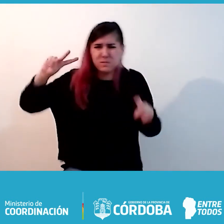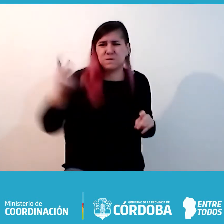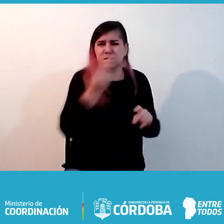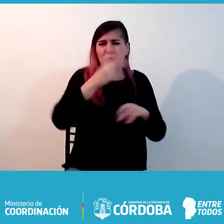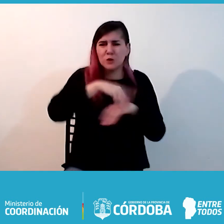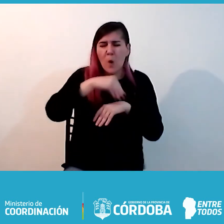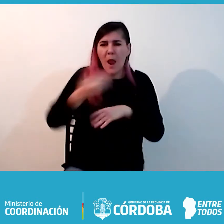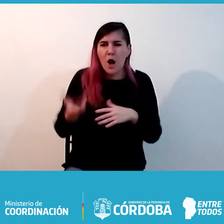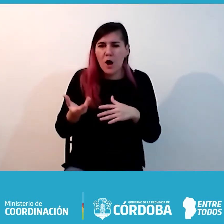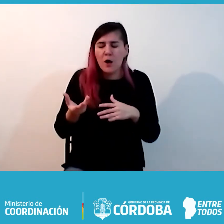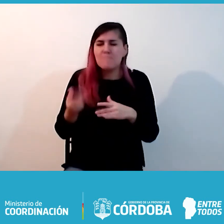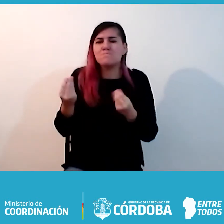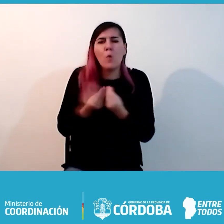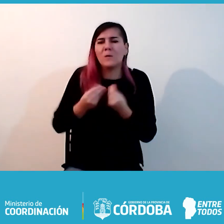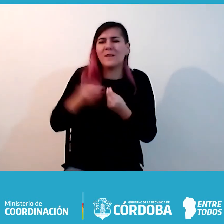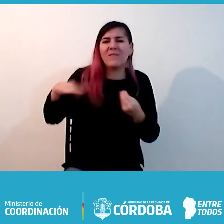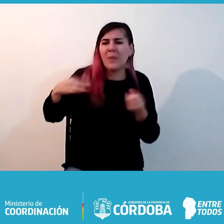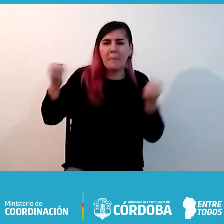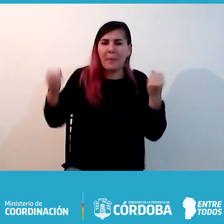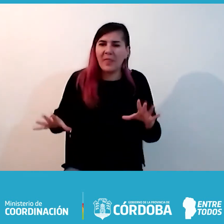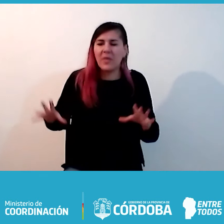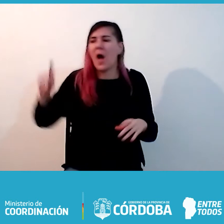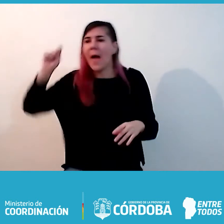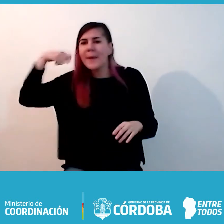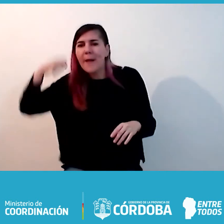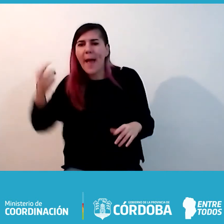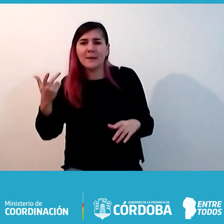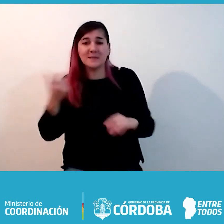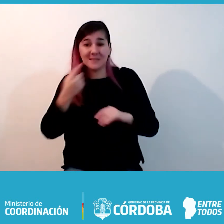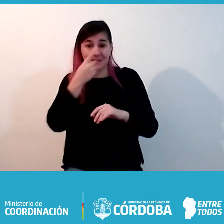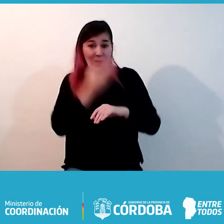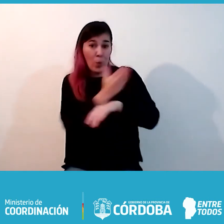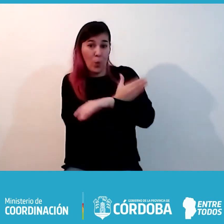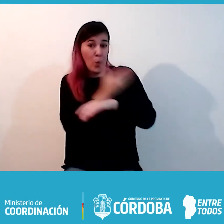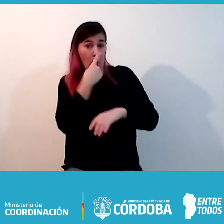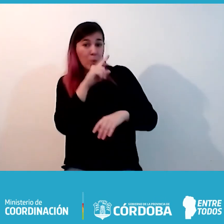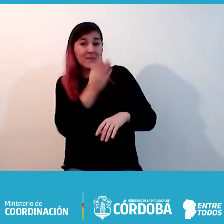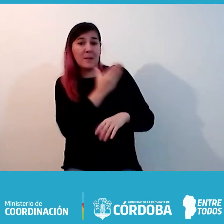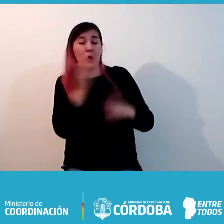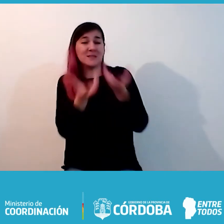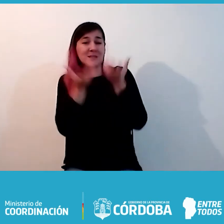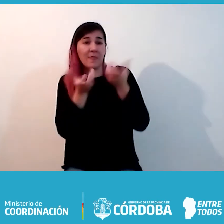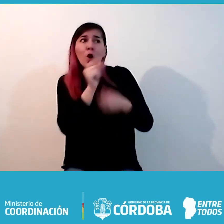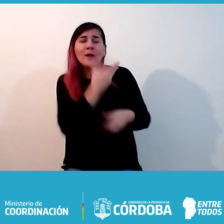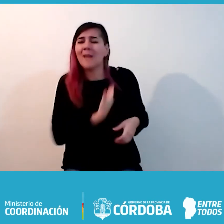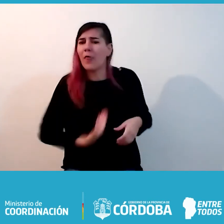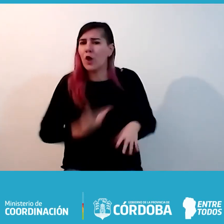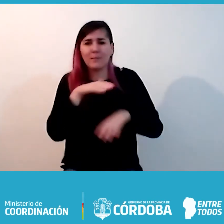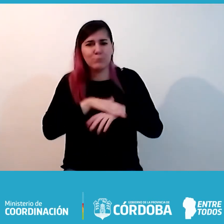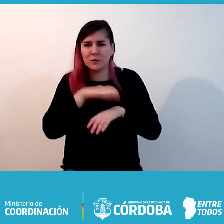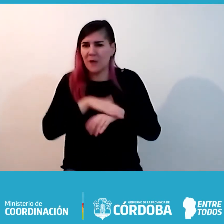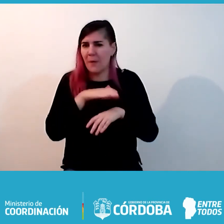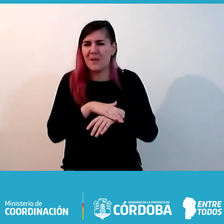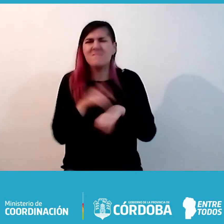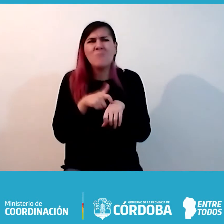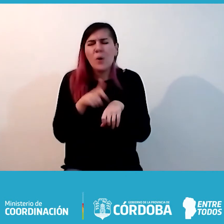tenido muchas vidas perdidas, de animales y humanas, ante los últimos incendios. Y en estos el Estado es responsable, dice. ¿En qué